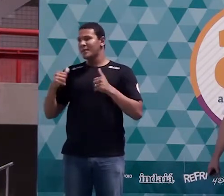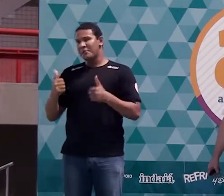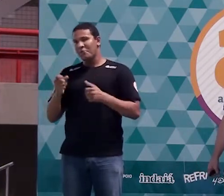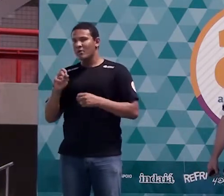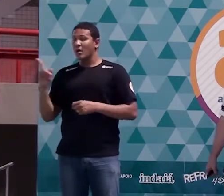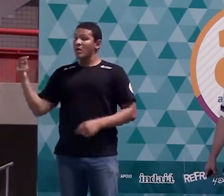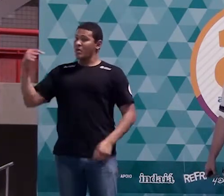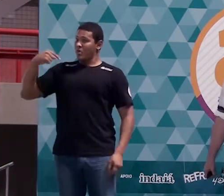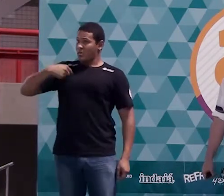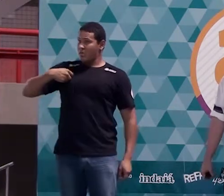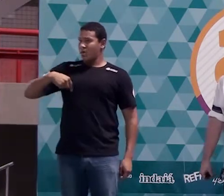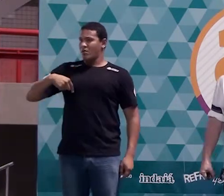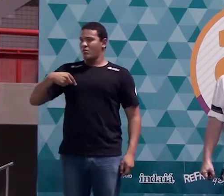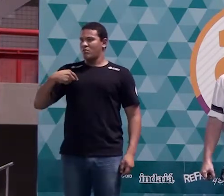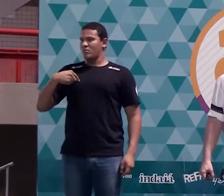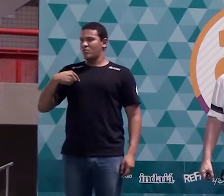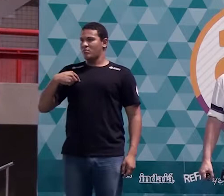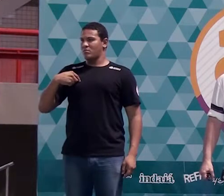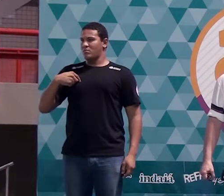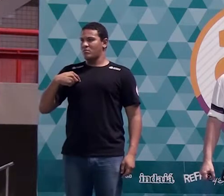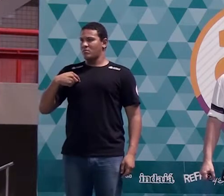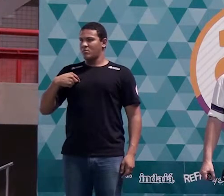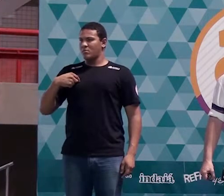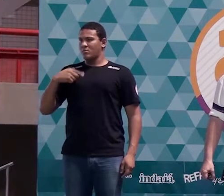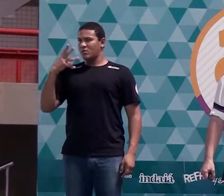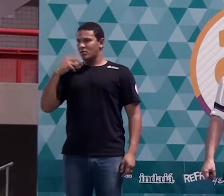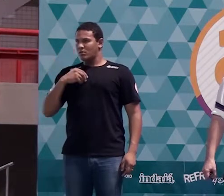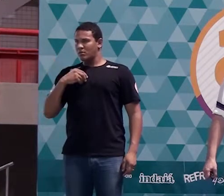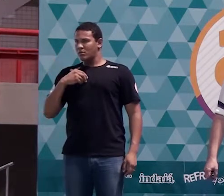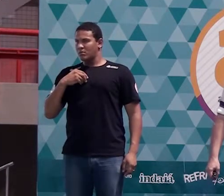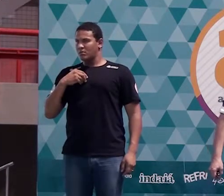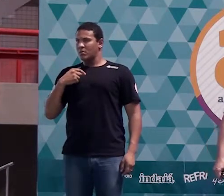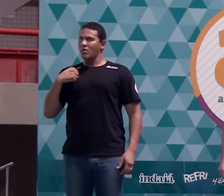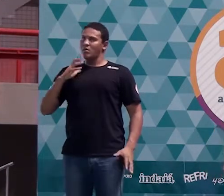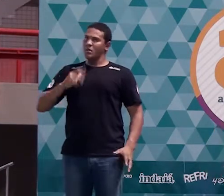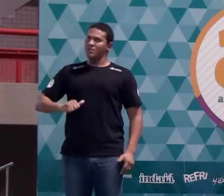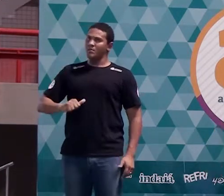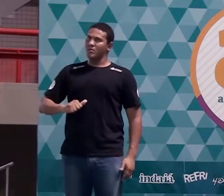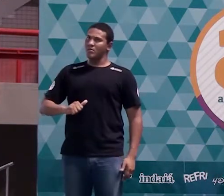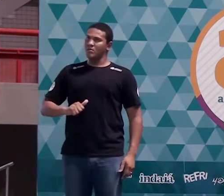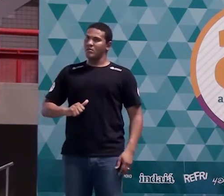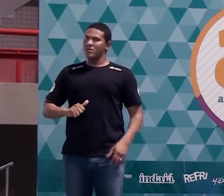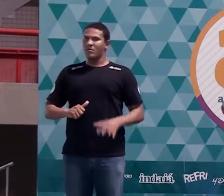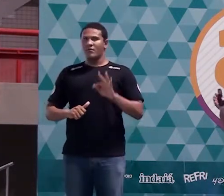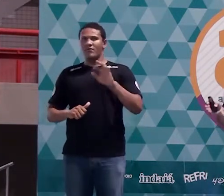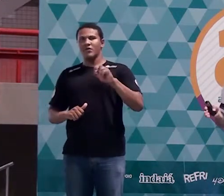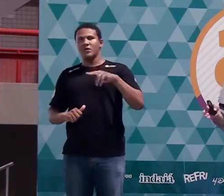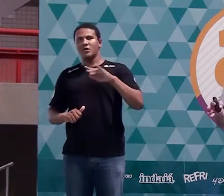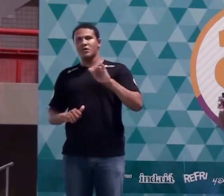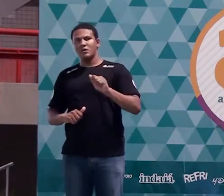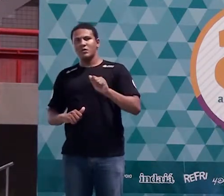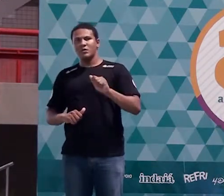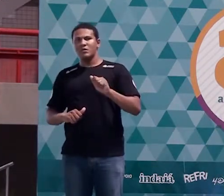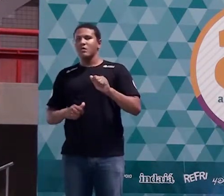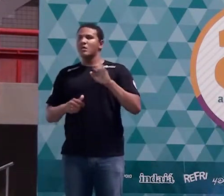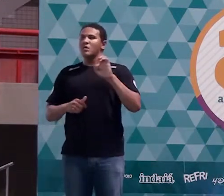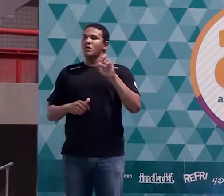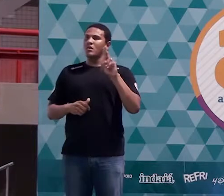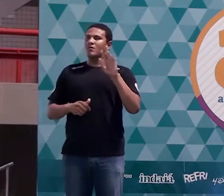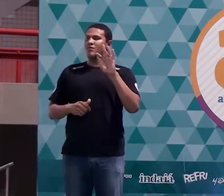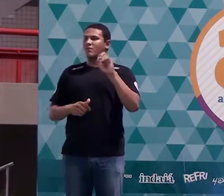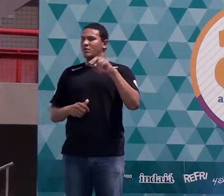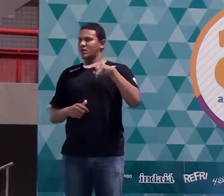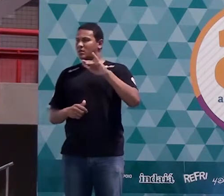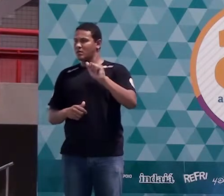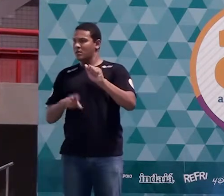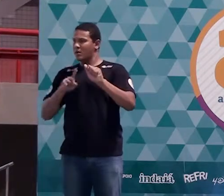diz, eu, lindo. Pronto, então, fonia, som. O que é uma eufonia? É quando o